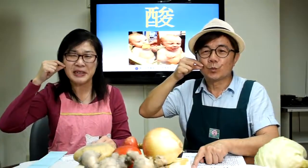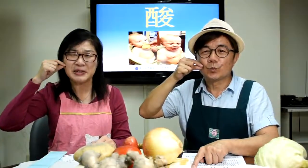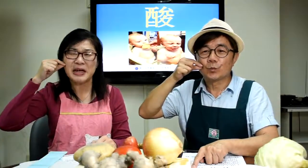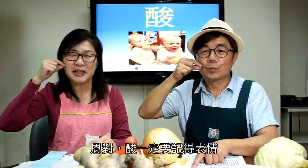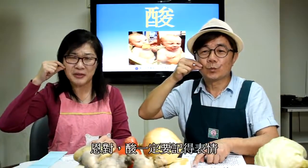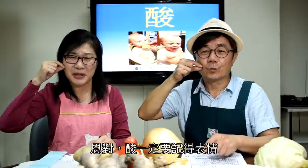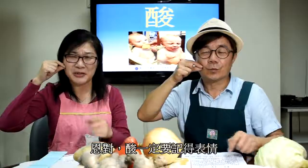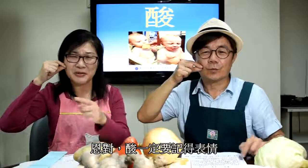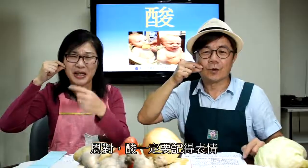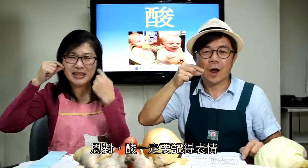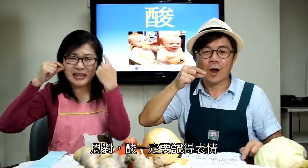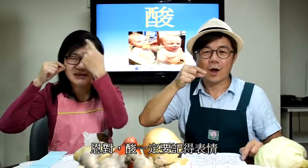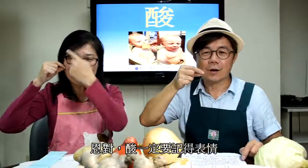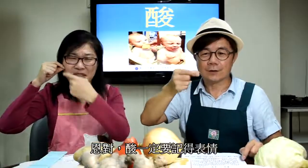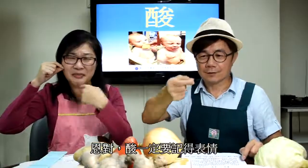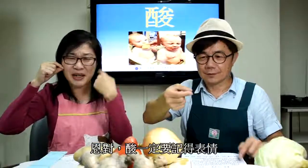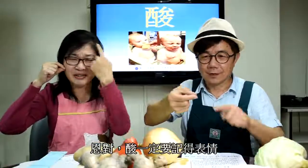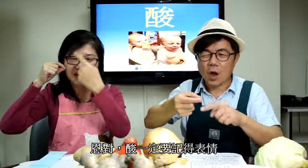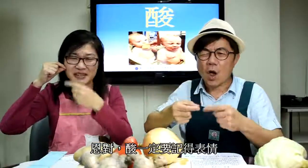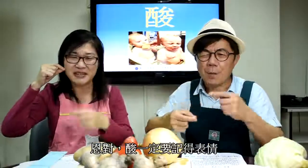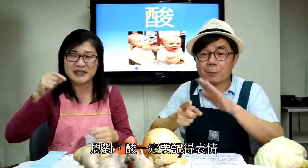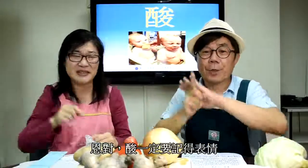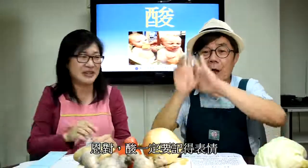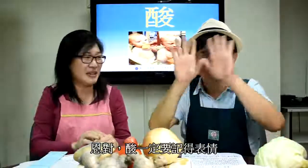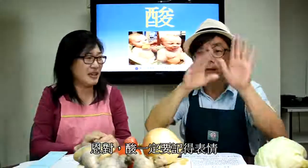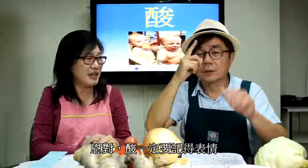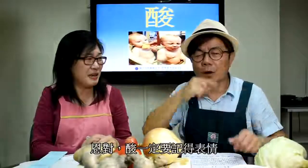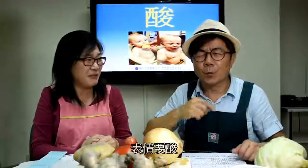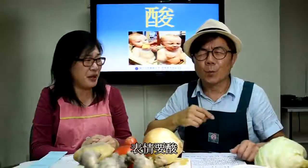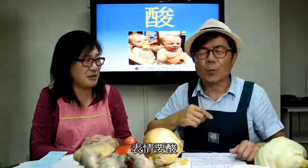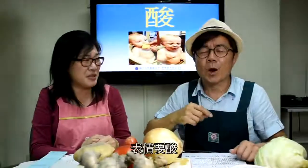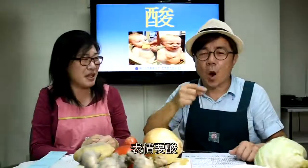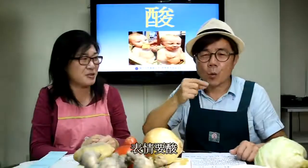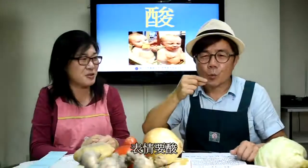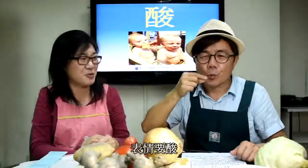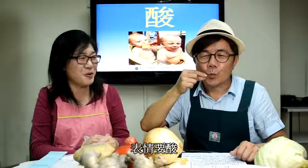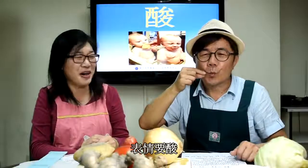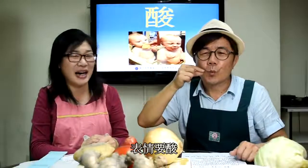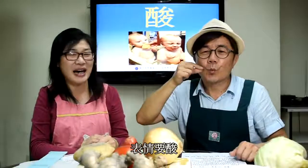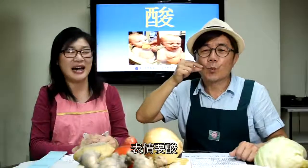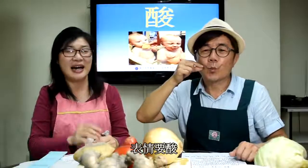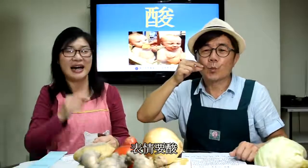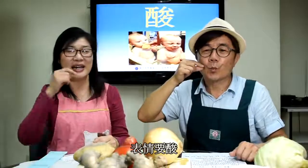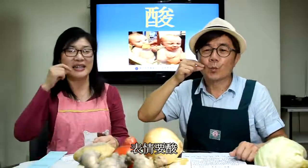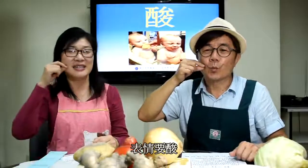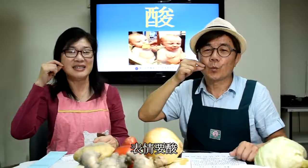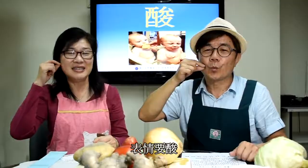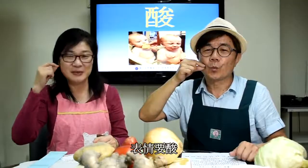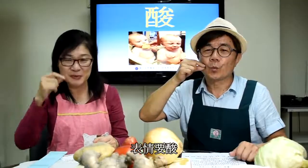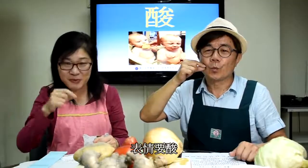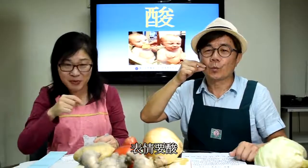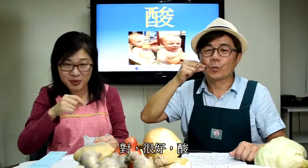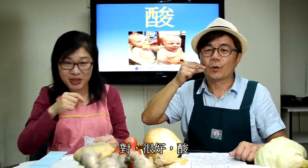哎，对，酸一定要记得表情，表情要酸，对，很